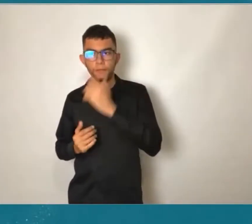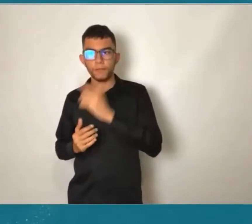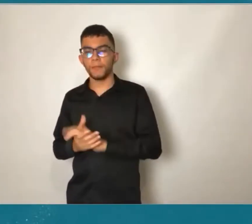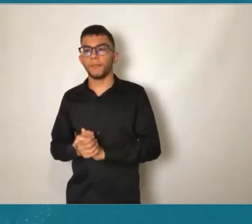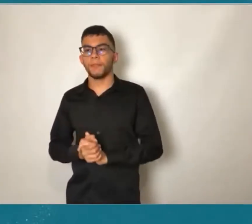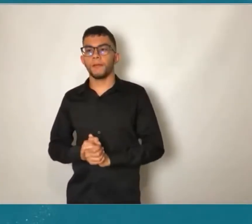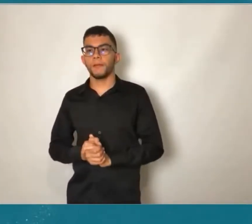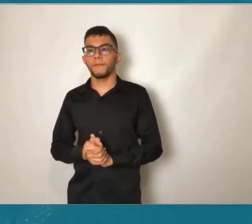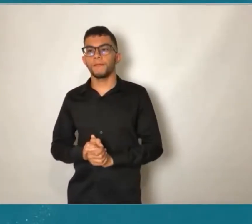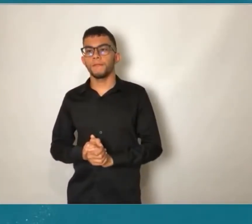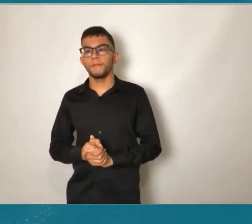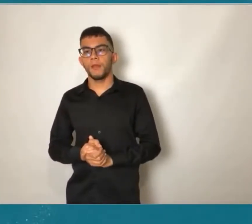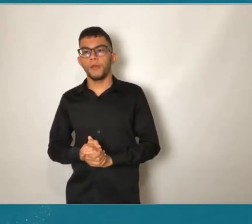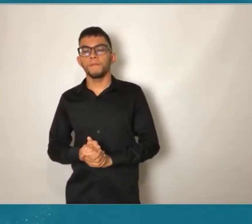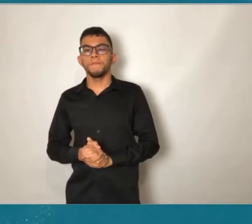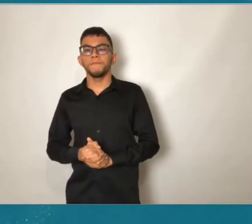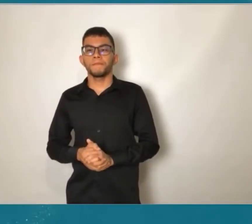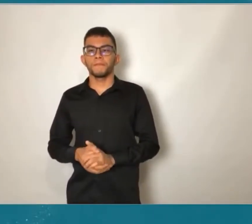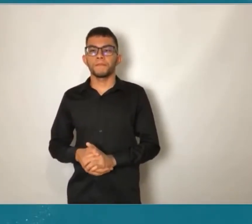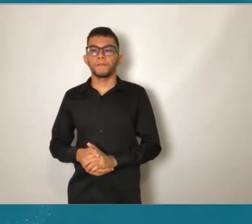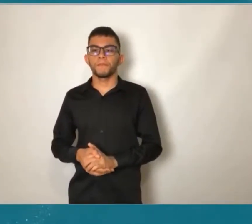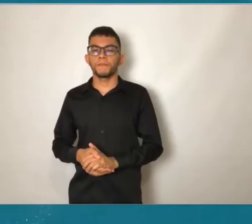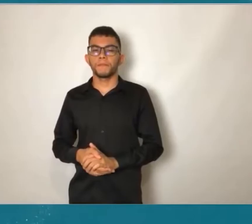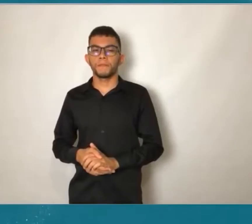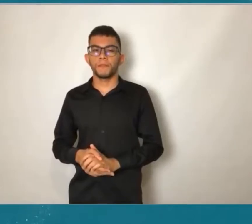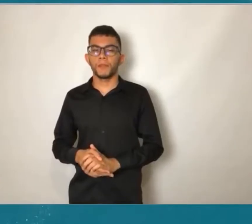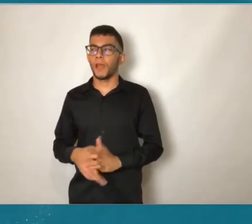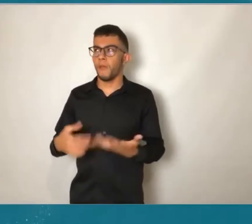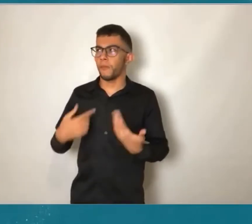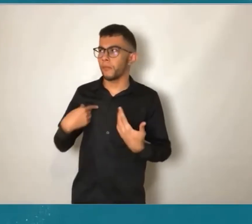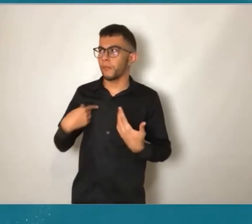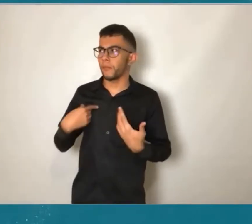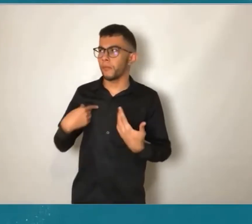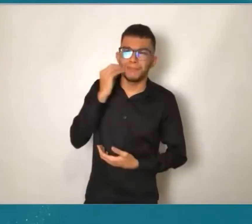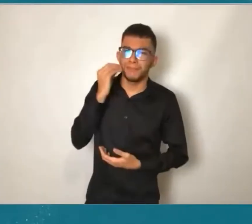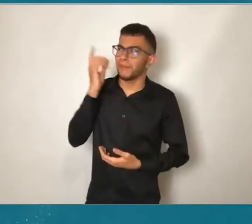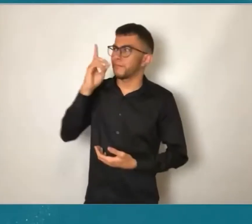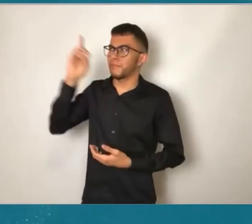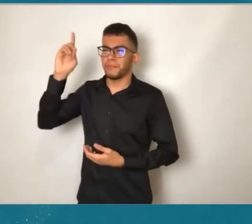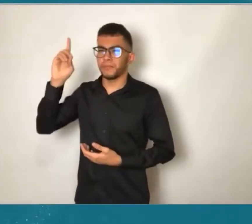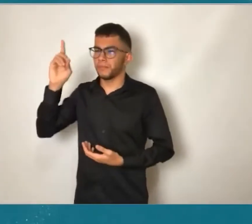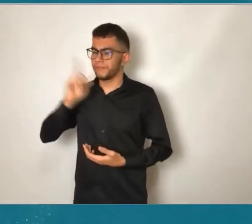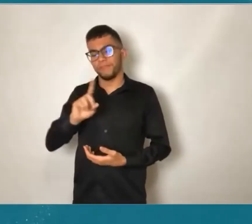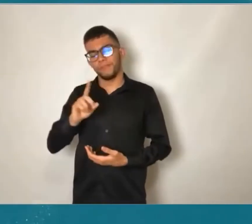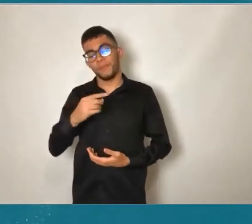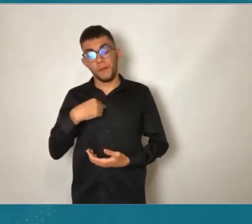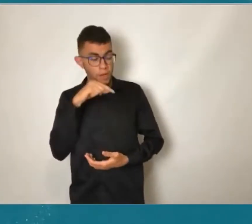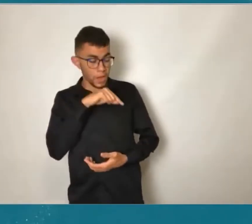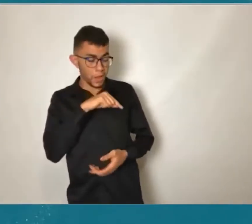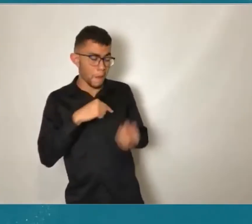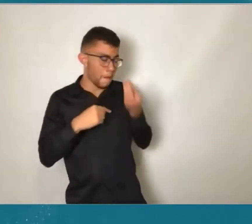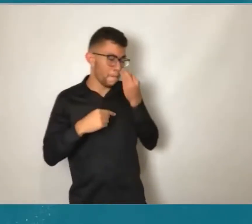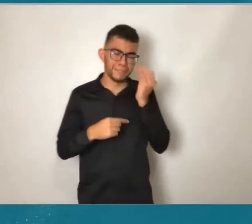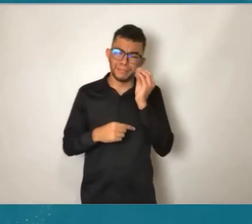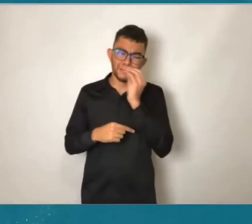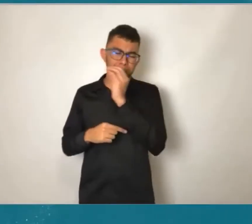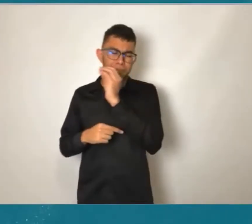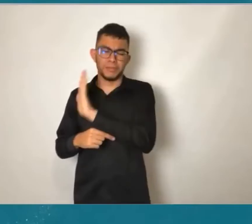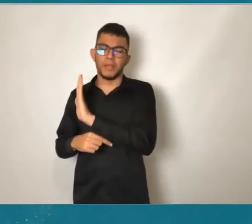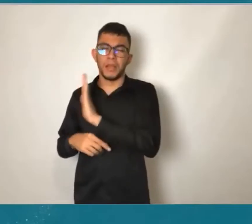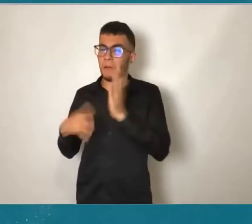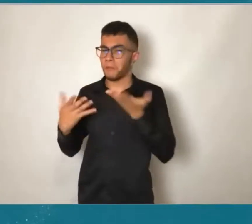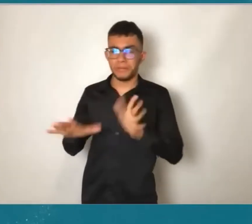E na verdade, antes que esse menino saiba desprezar o mal e escolher o bem, será desamparada a terra ante cujos 2 reis tu